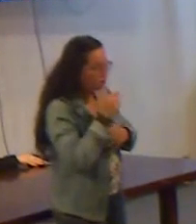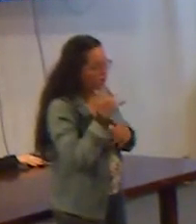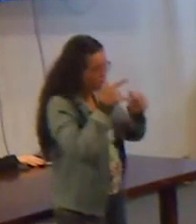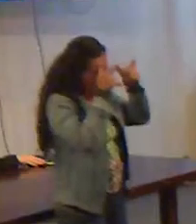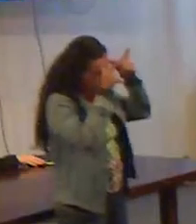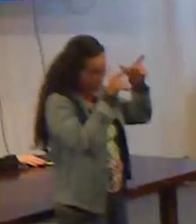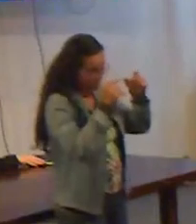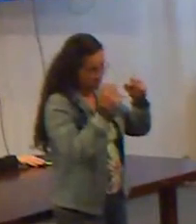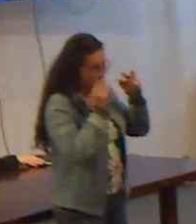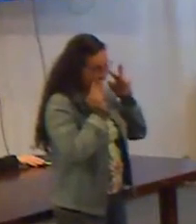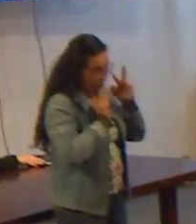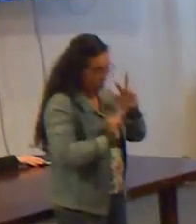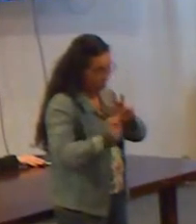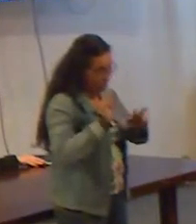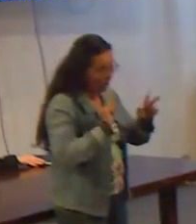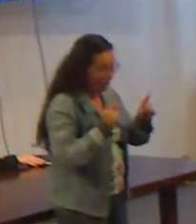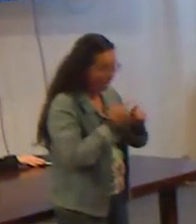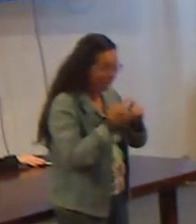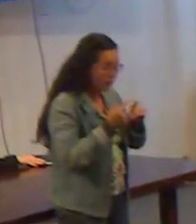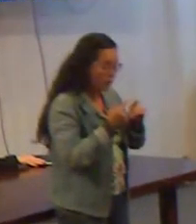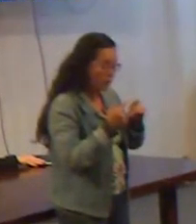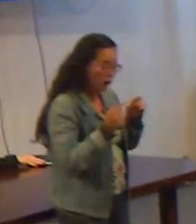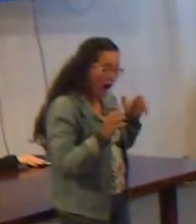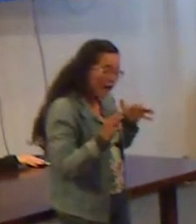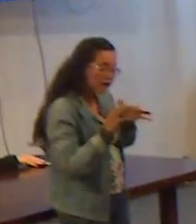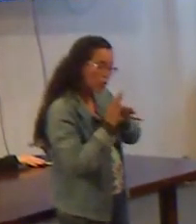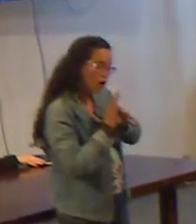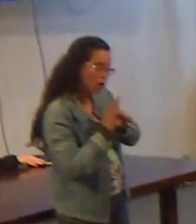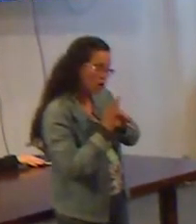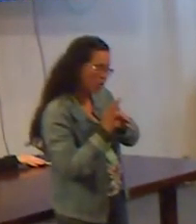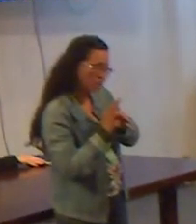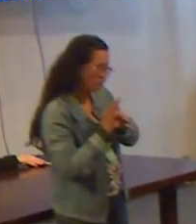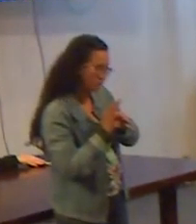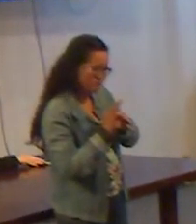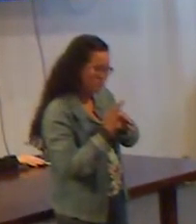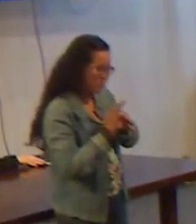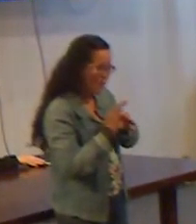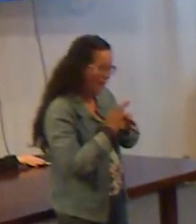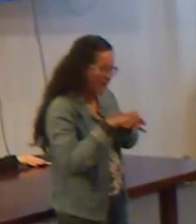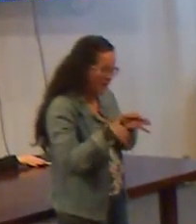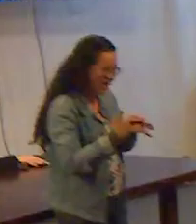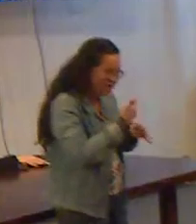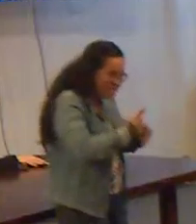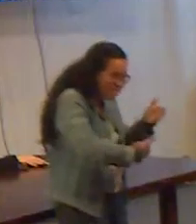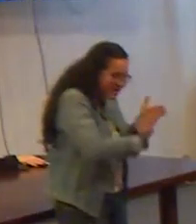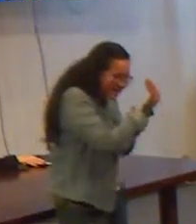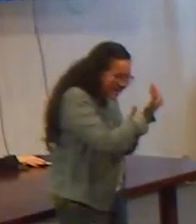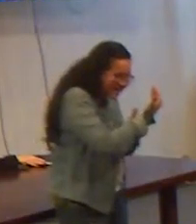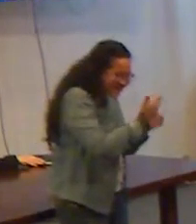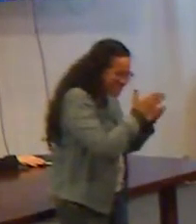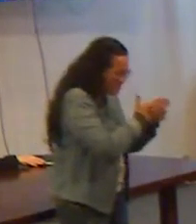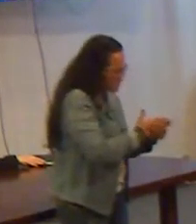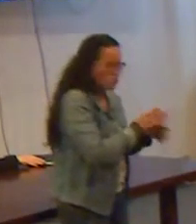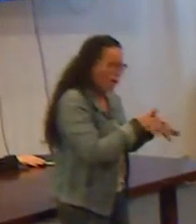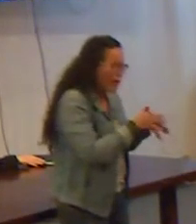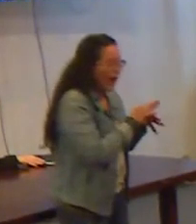tal, sinceramente una articulación no la hicimos, por eso fue que decidimos transformar la metodología.